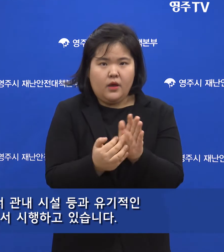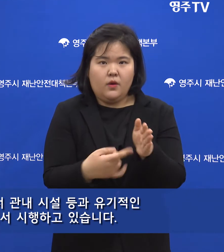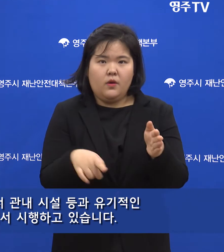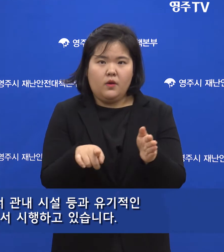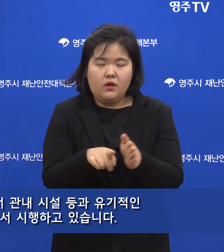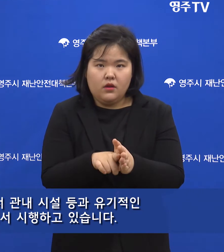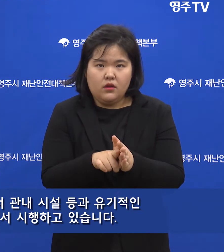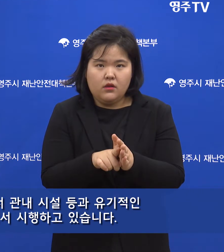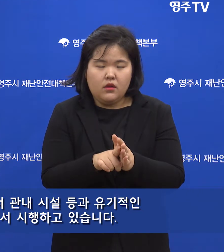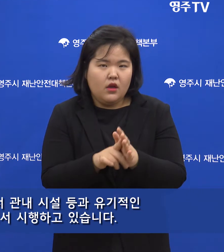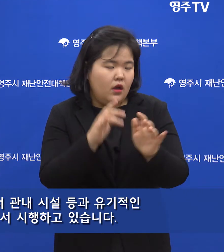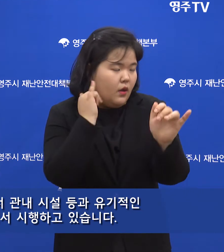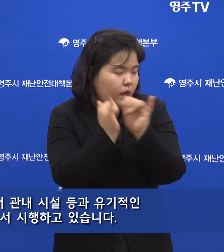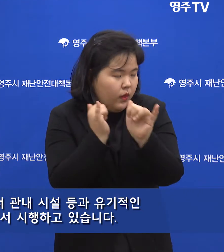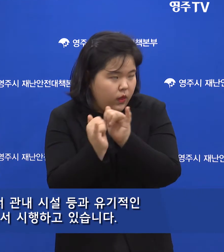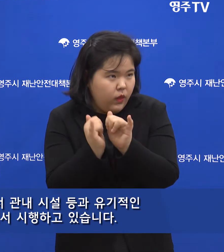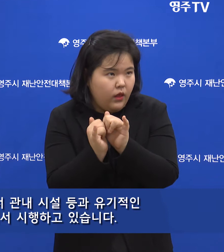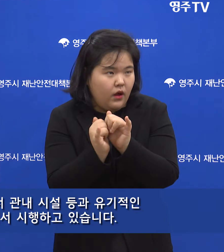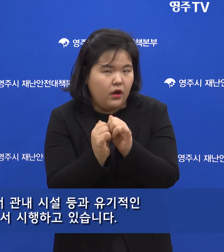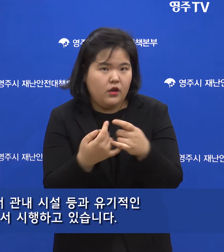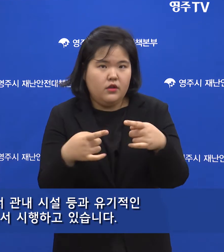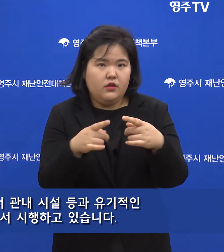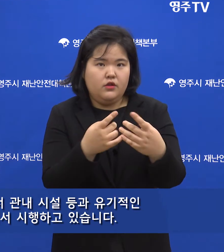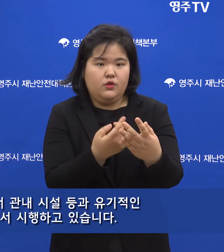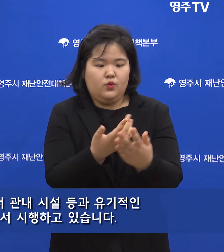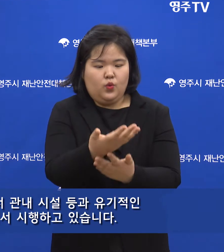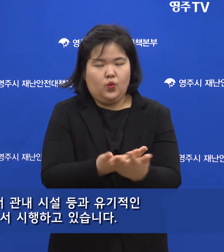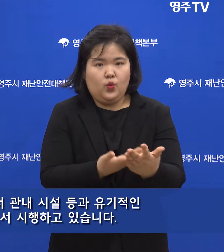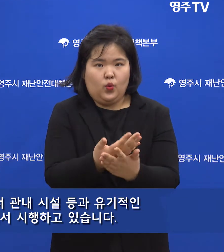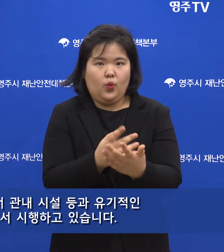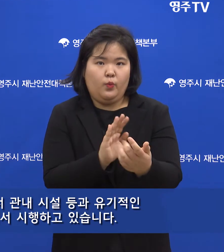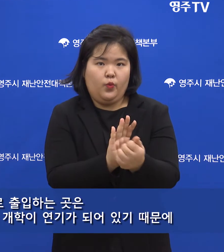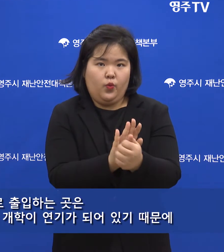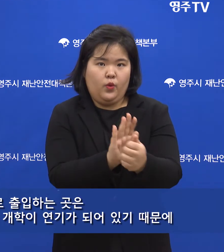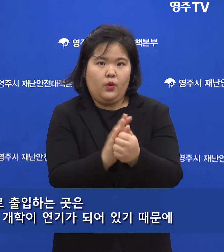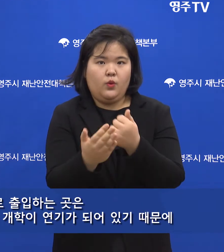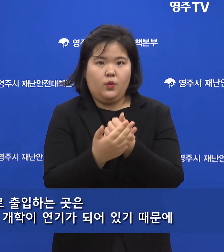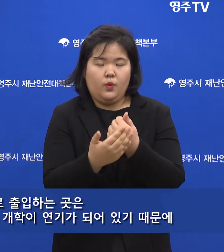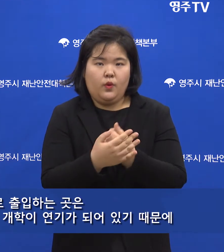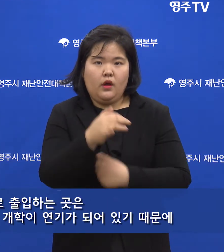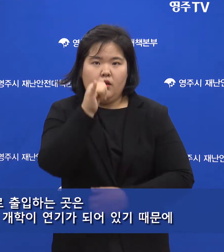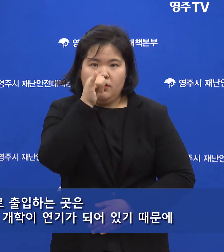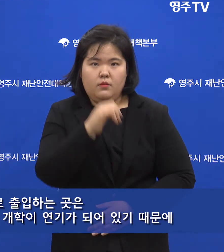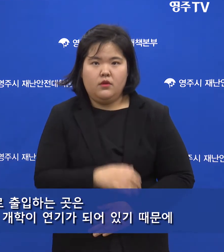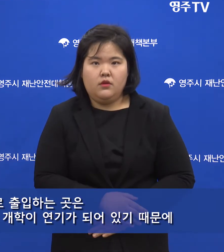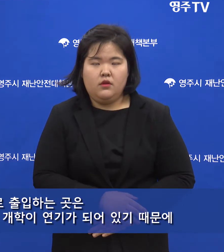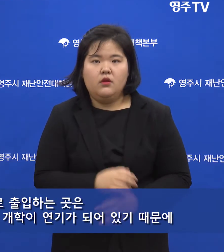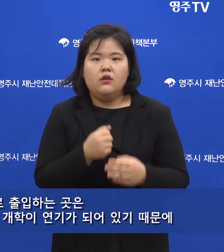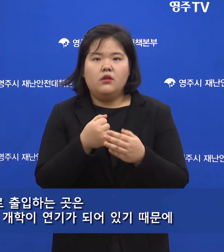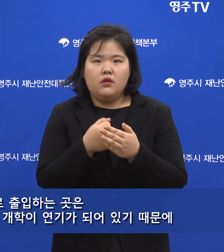유기적인 비상연락 및 협조 체계를 구축해서 시행하고 있습니다. 가급적